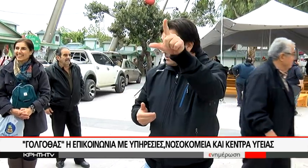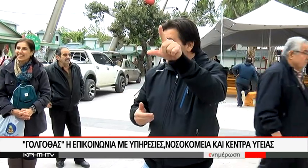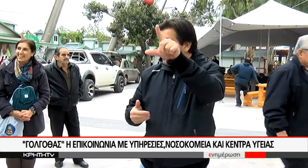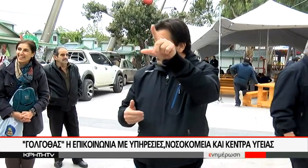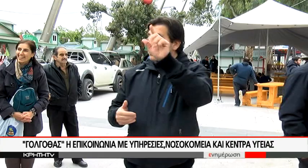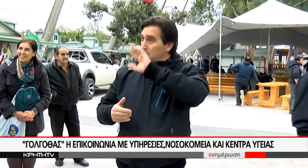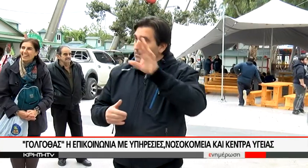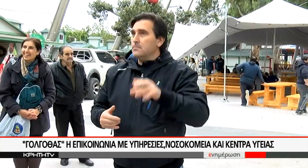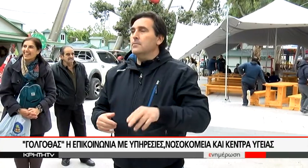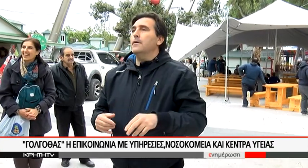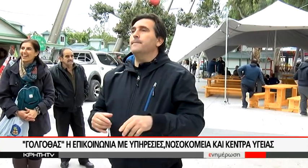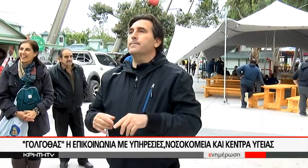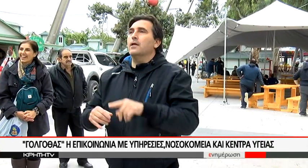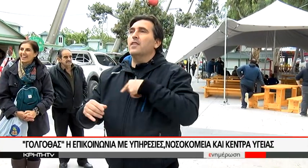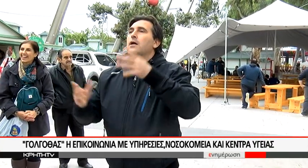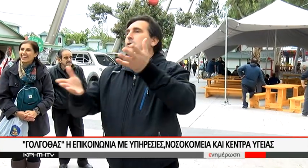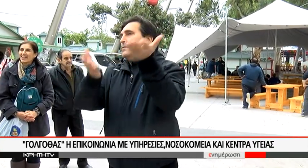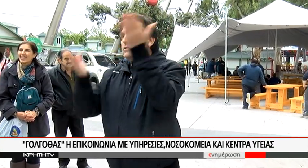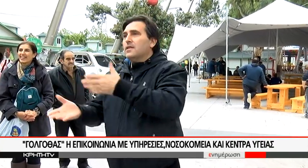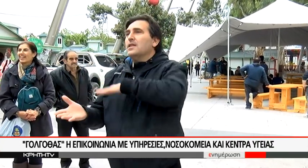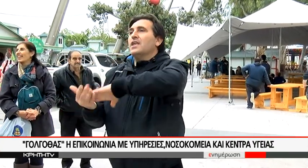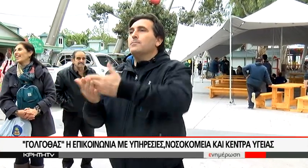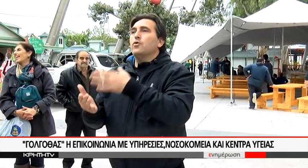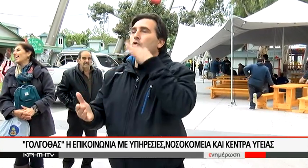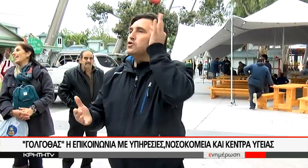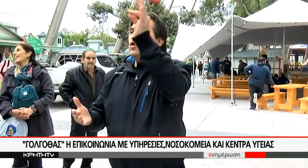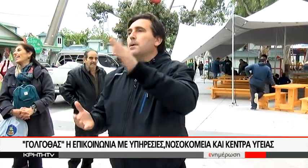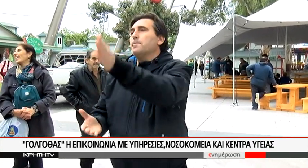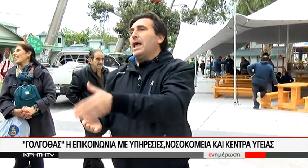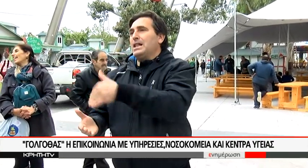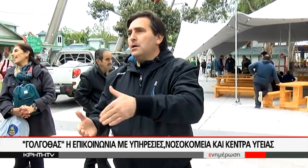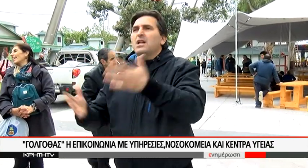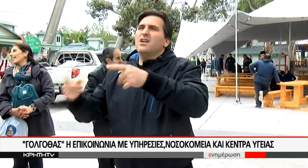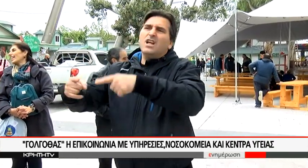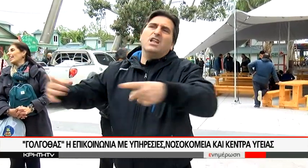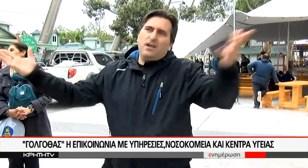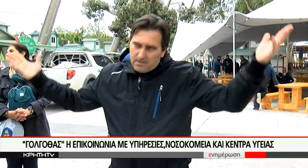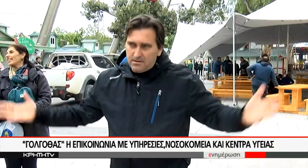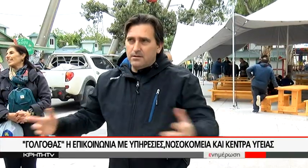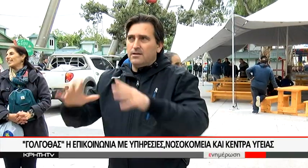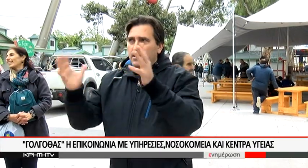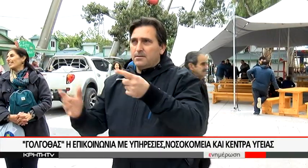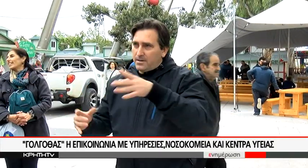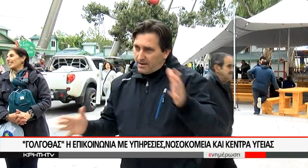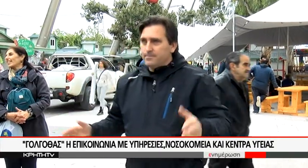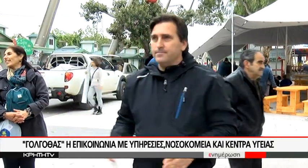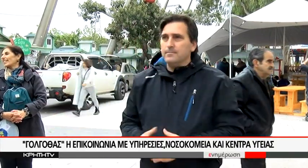από το σωματείο έτοιμα στο Εθνικό Ίδρυμα Κοφών προκειμένου να μας καλύψει με διερμηνέα νοηματικής γλώσσας, είτε